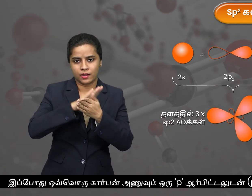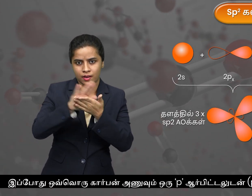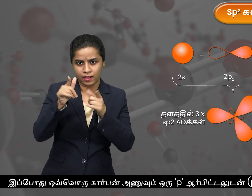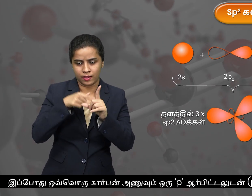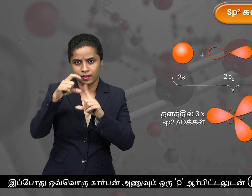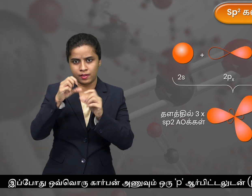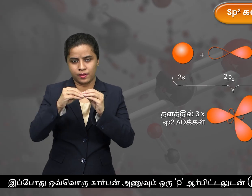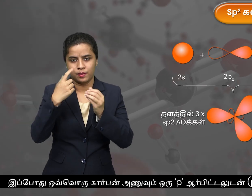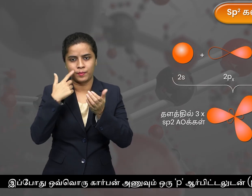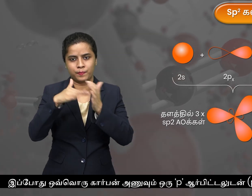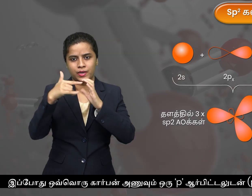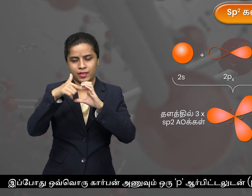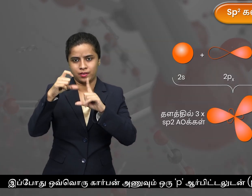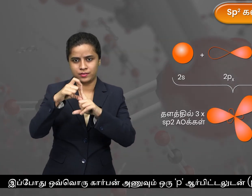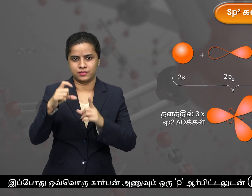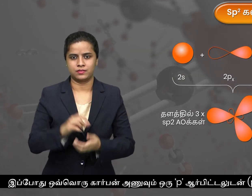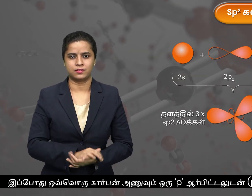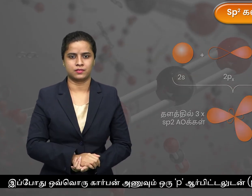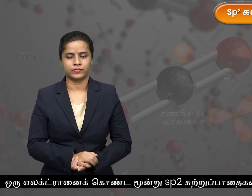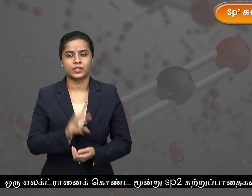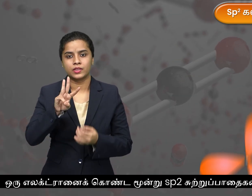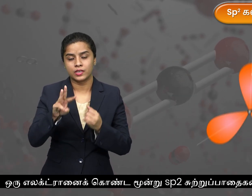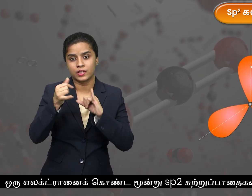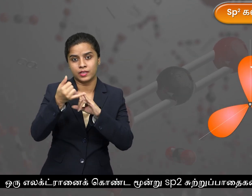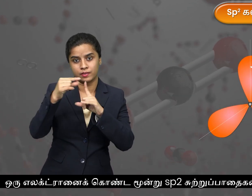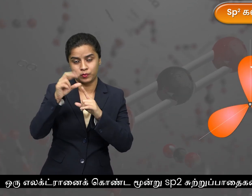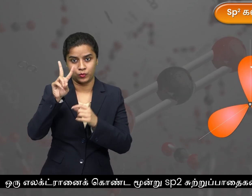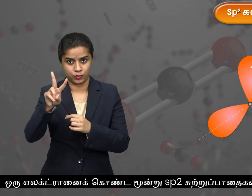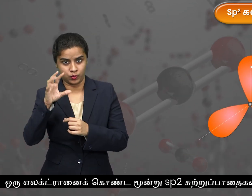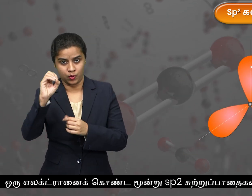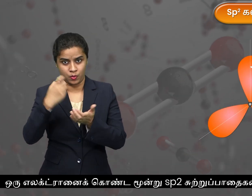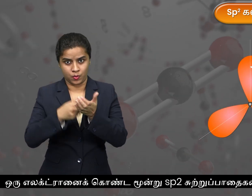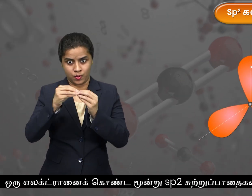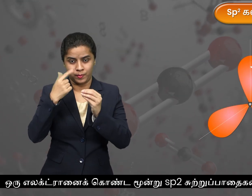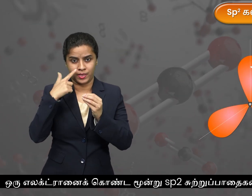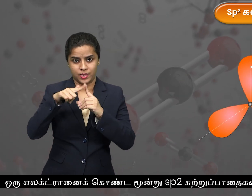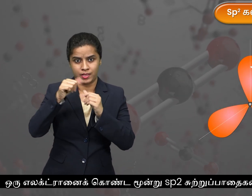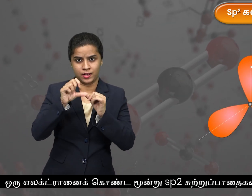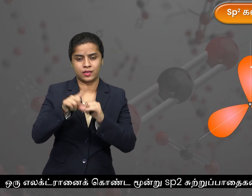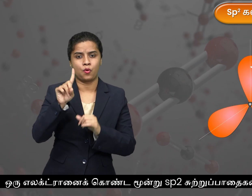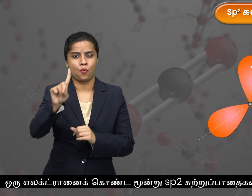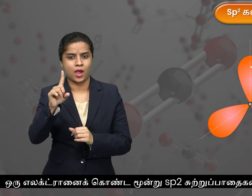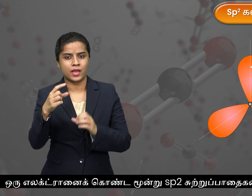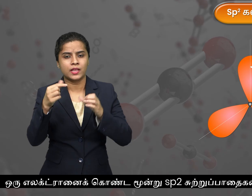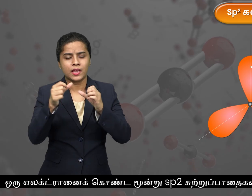சொல்லுங்கள், கலப்பினப்படுத்தப்படாமல் உள்ளது. ஒரு எலக்ட்ரானை கொண்ட 3 sp2 சுற்றுப்பாதைகள்